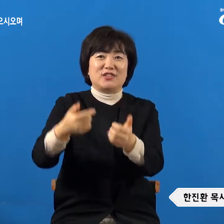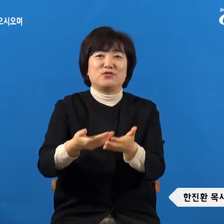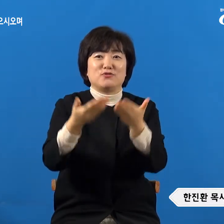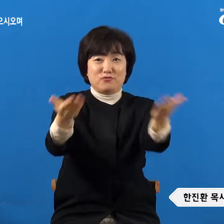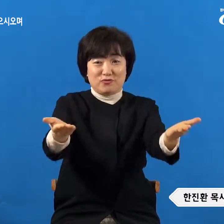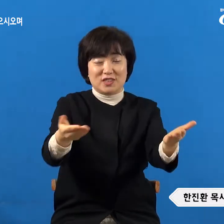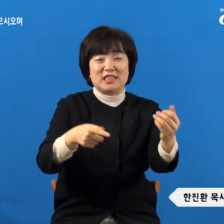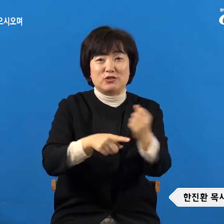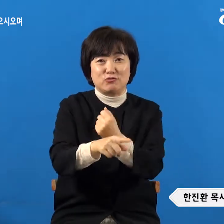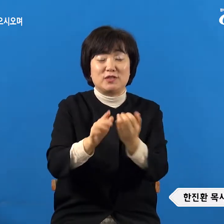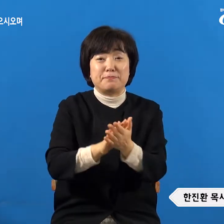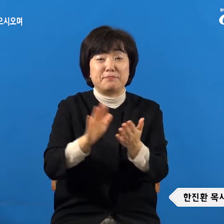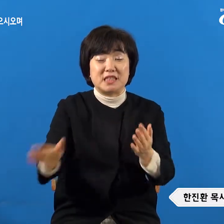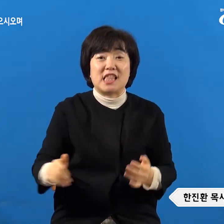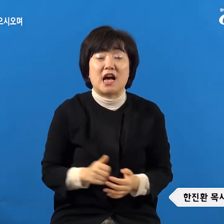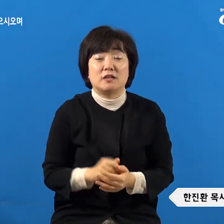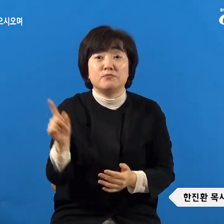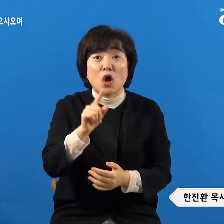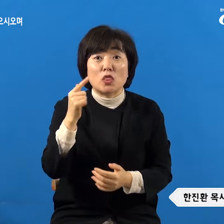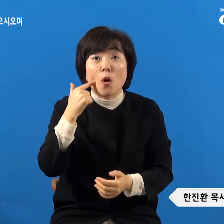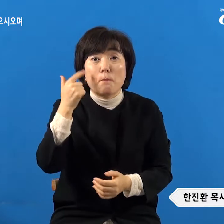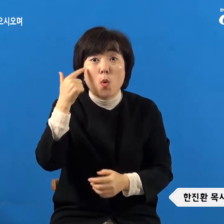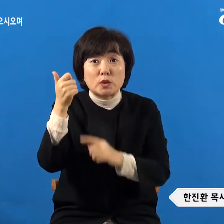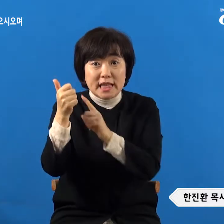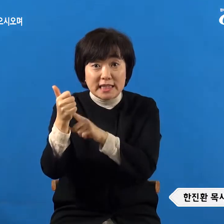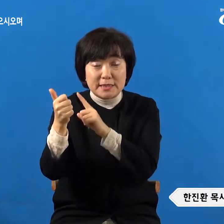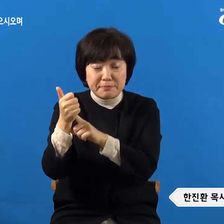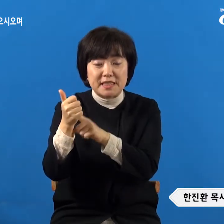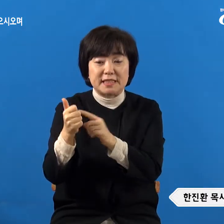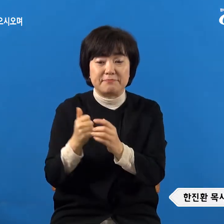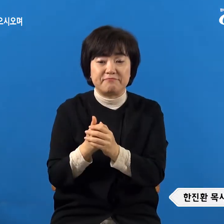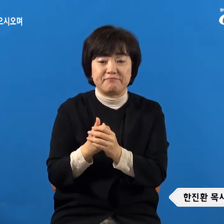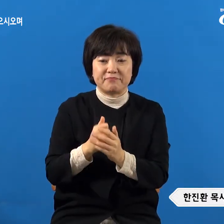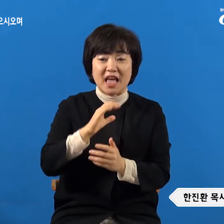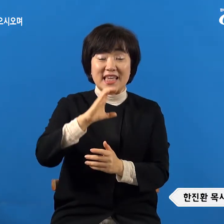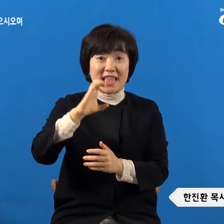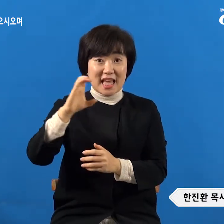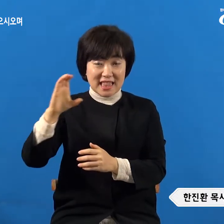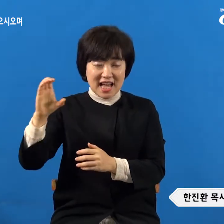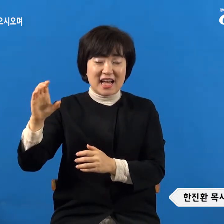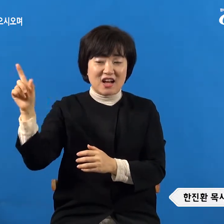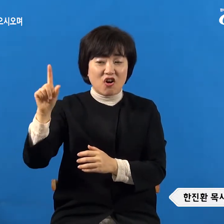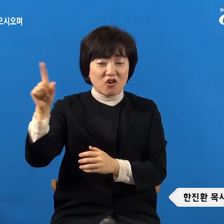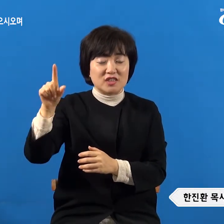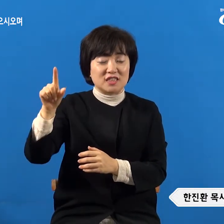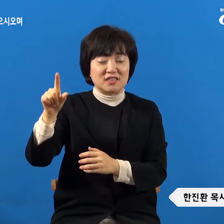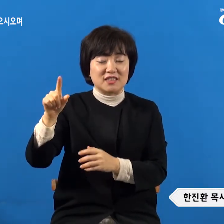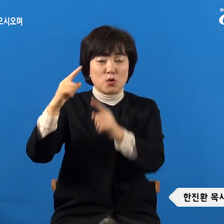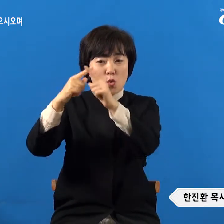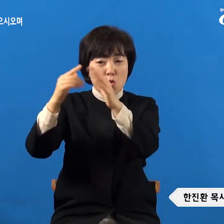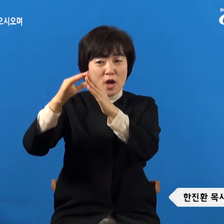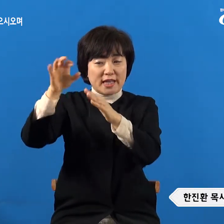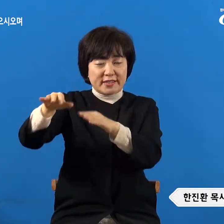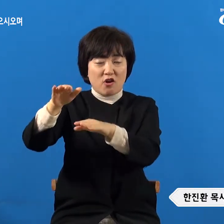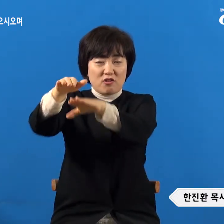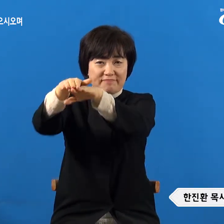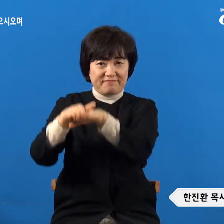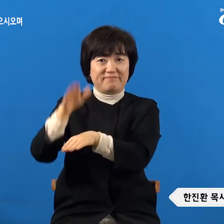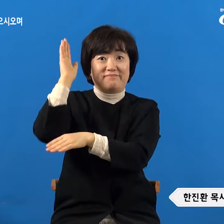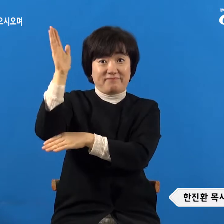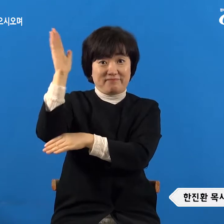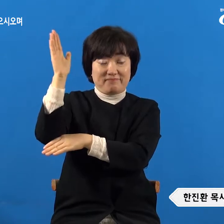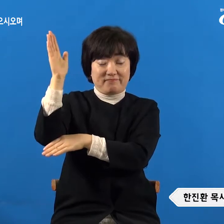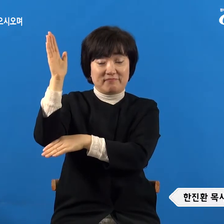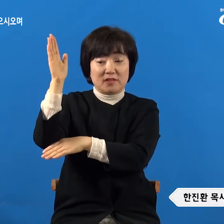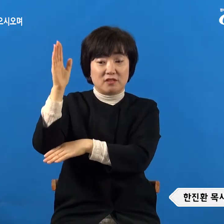어느 목사님이 캐나다 어느 교회에서 집회를 인도하는데 둘째 날 한 가정으로부터